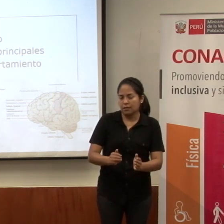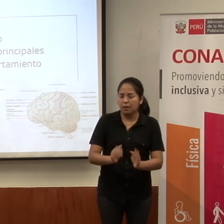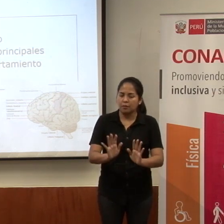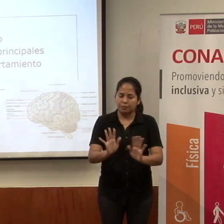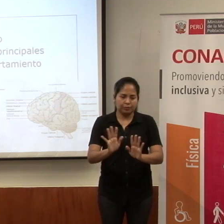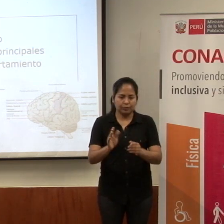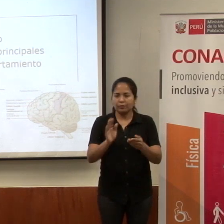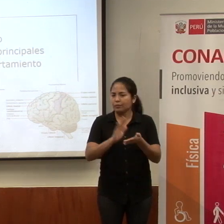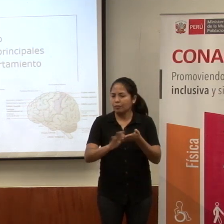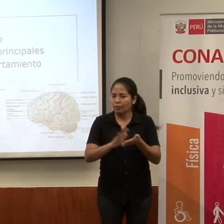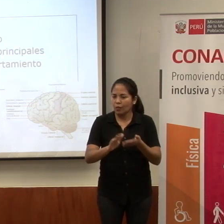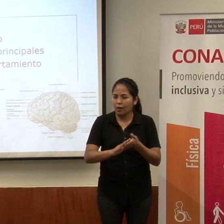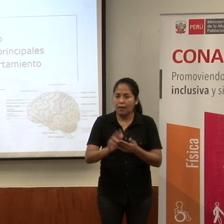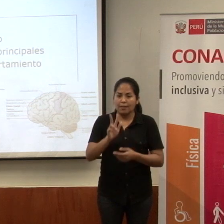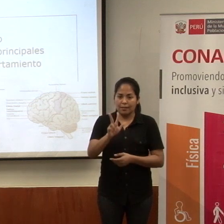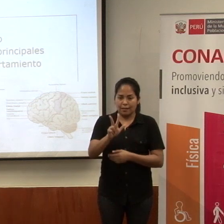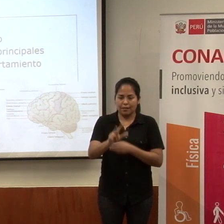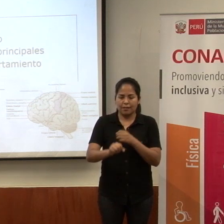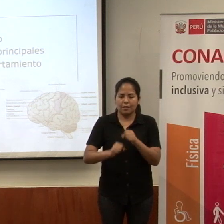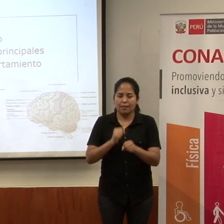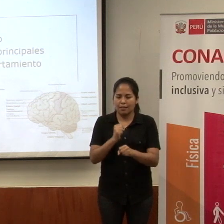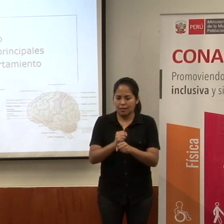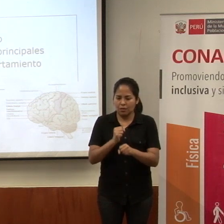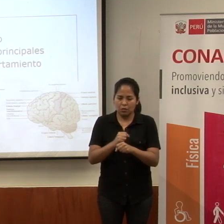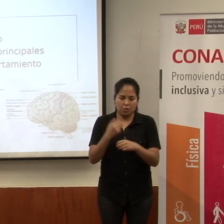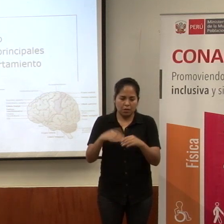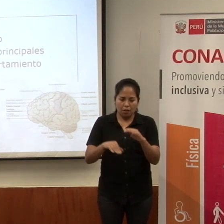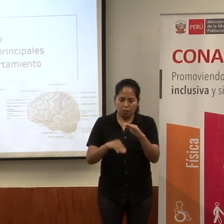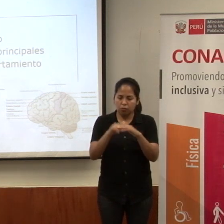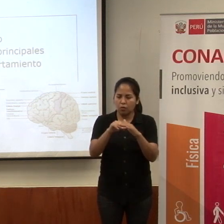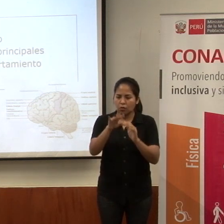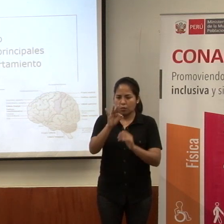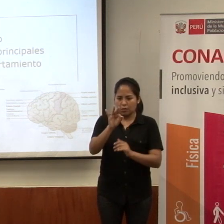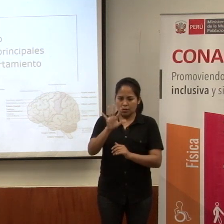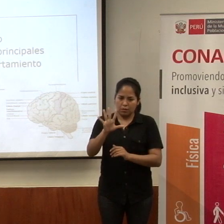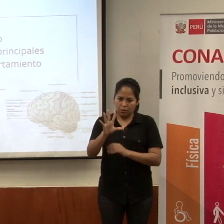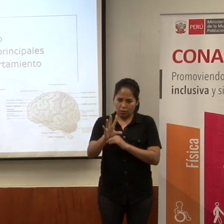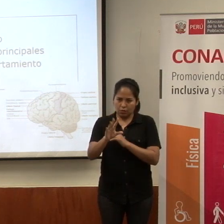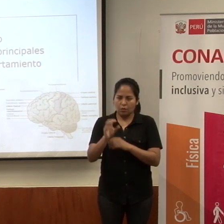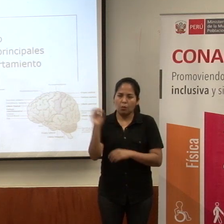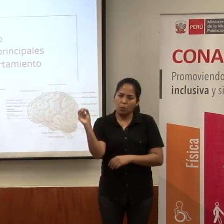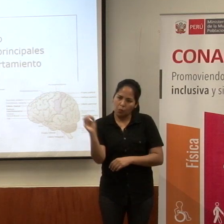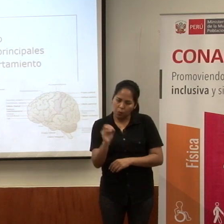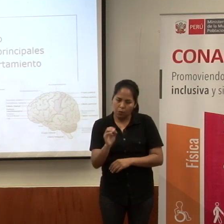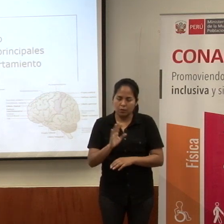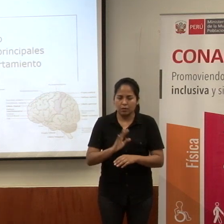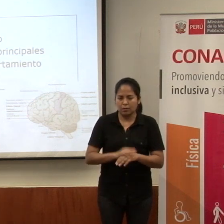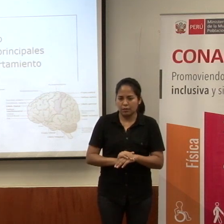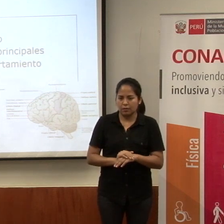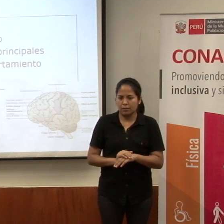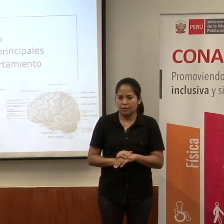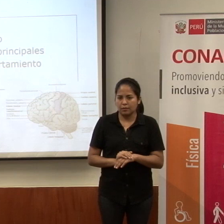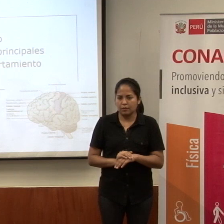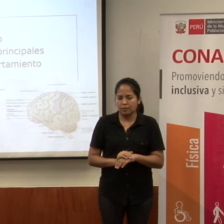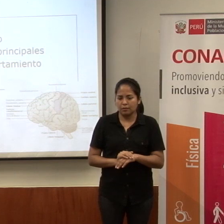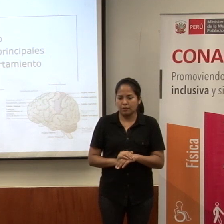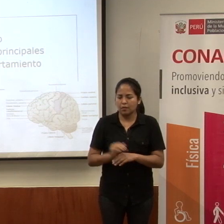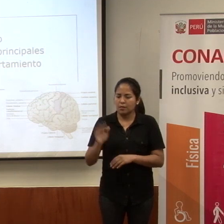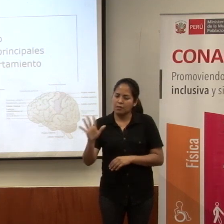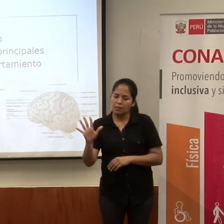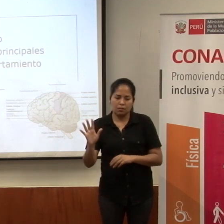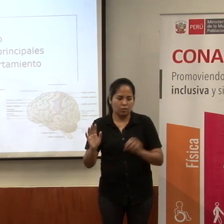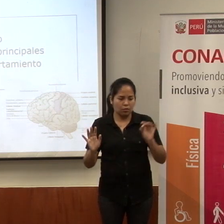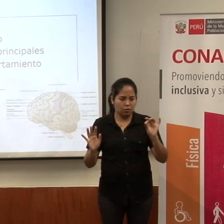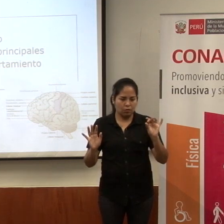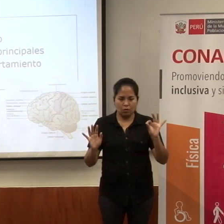a los 3 años hemos alcanzado el 95%. Y entre esa diferencia entre 5 y 95 se